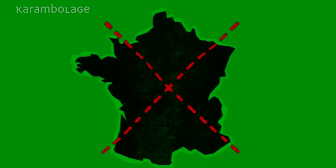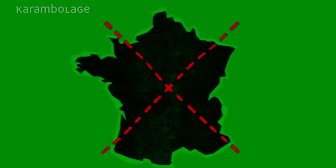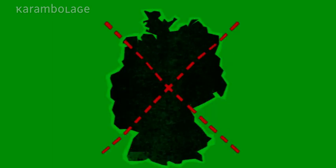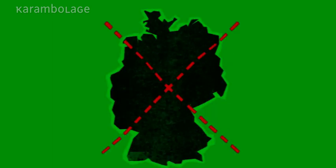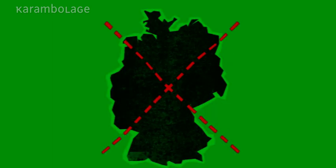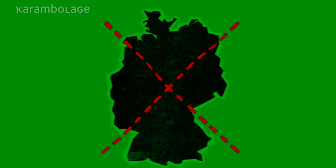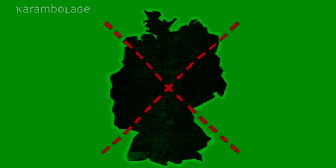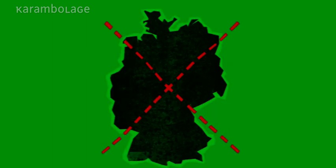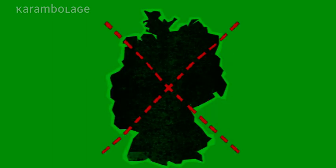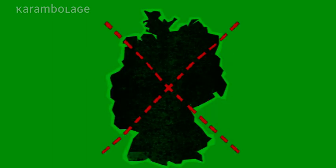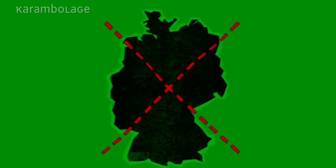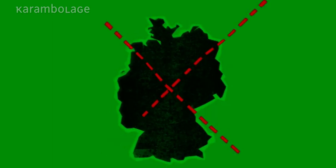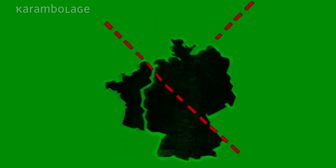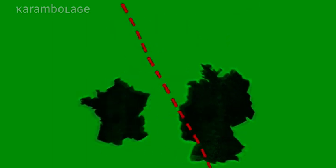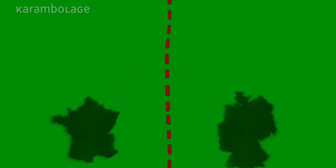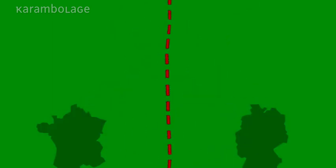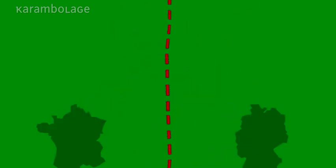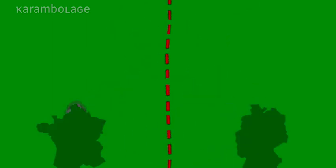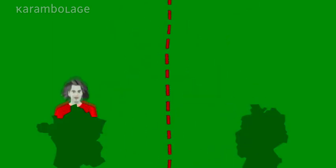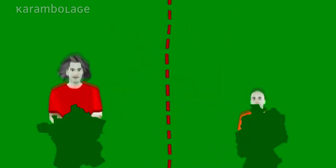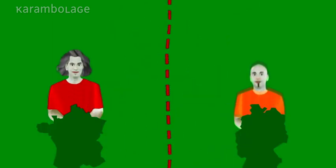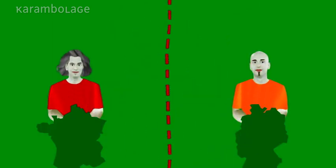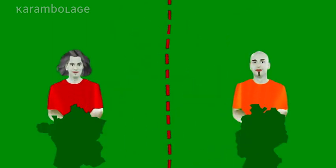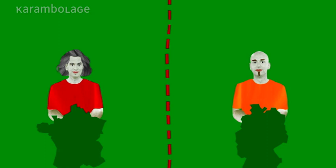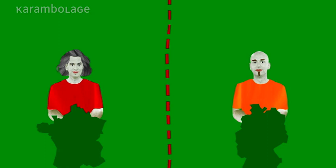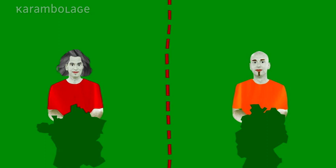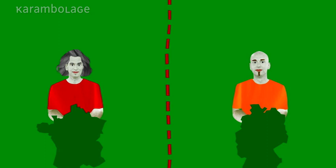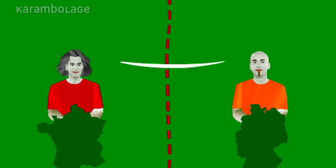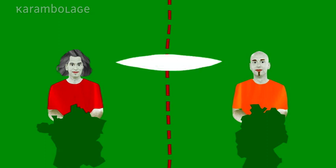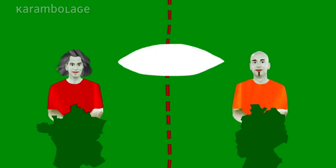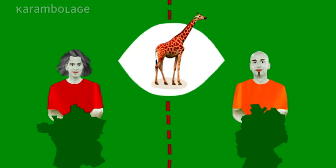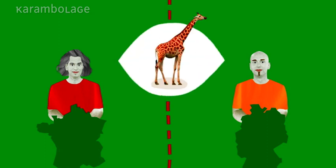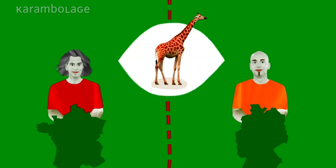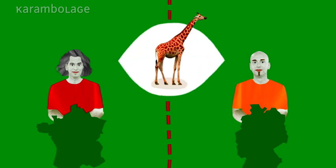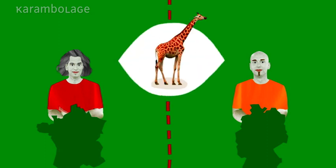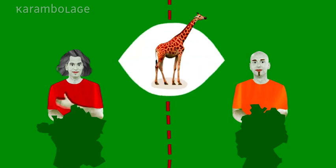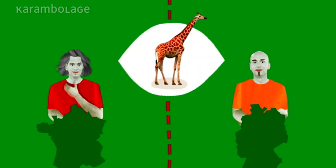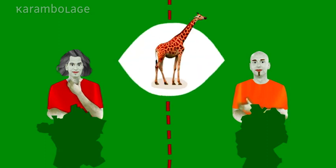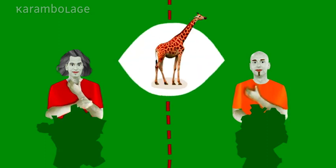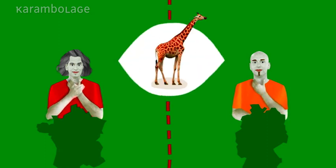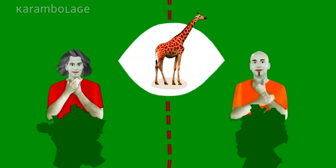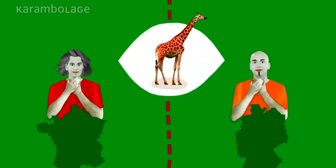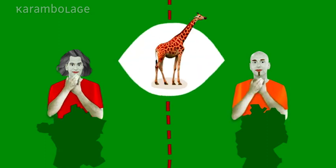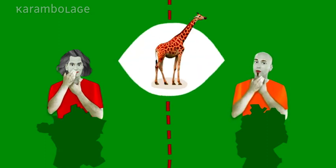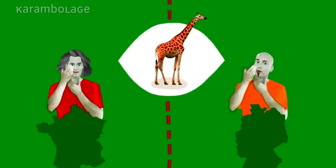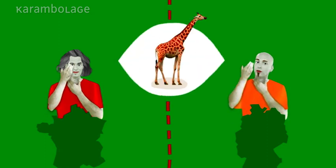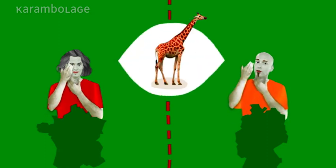gibt es Unterschiede. Sicher, von einem Land oder von einer Region zu anderen gleichen sich viele der Gebärden, die die Wirklichkeit